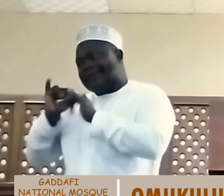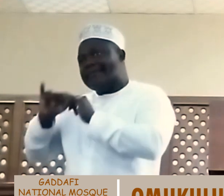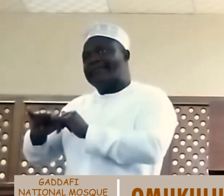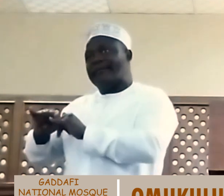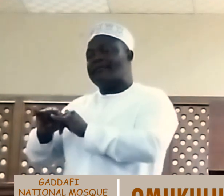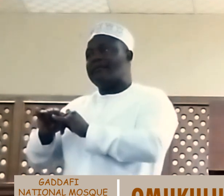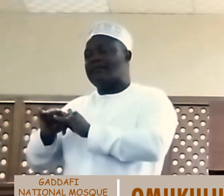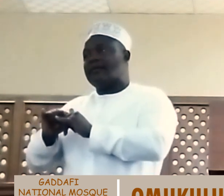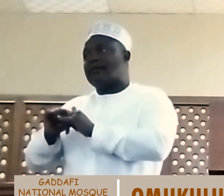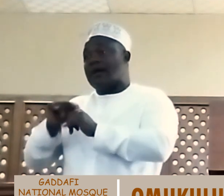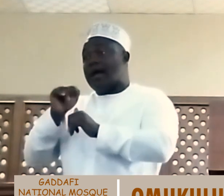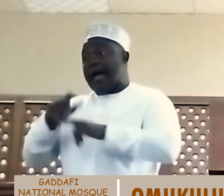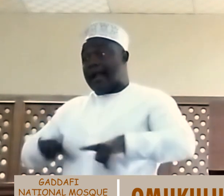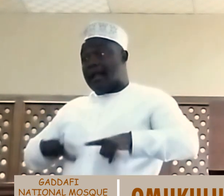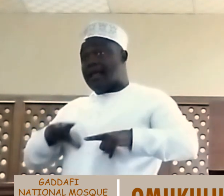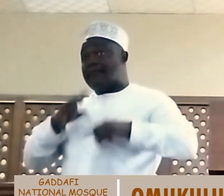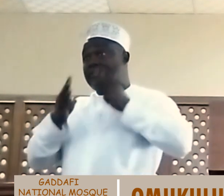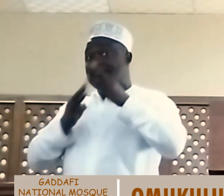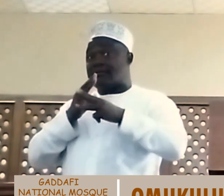obw'ensi,